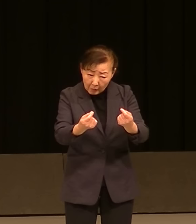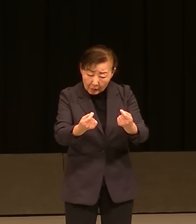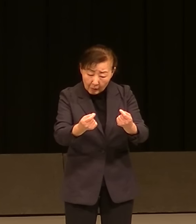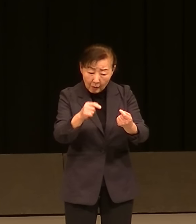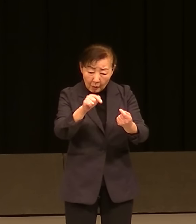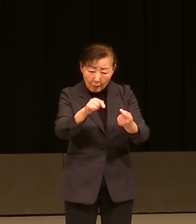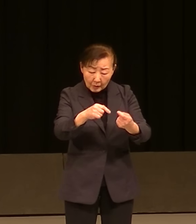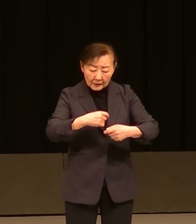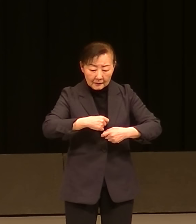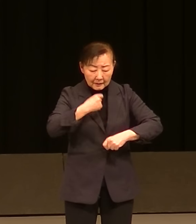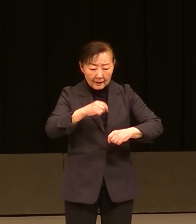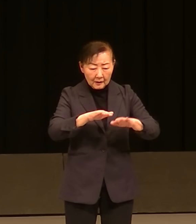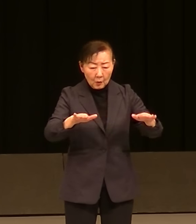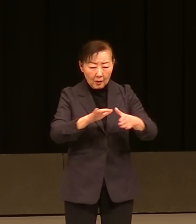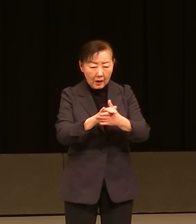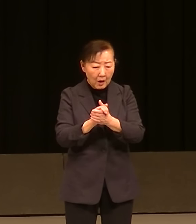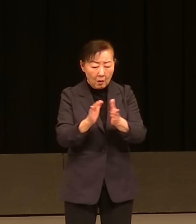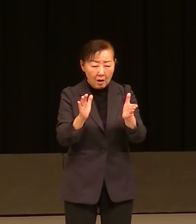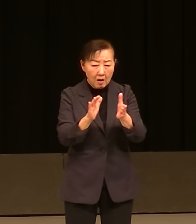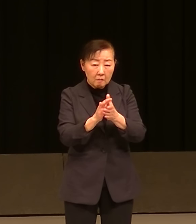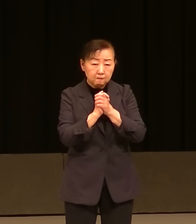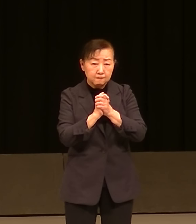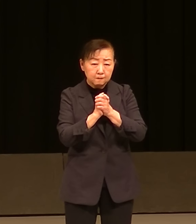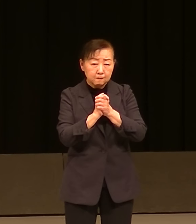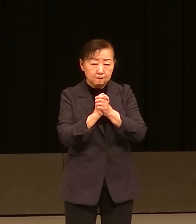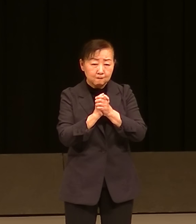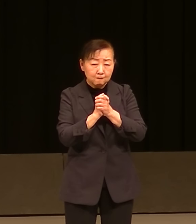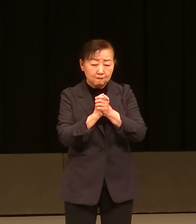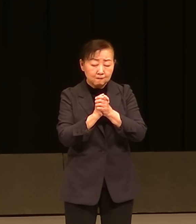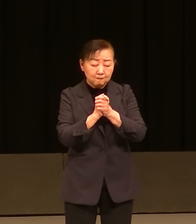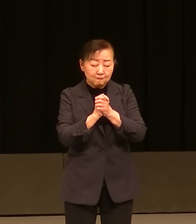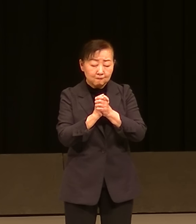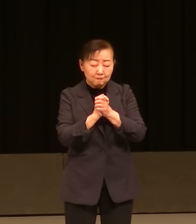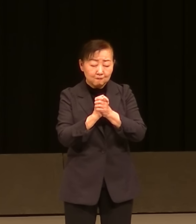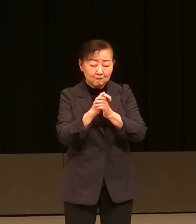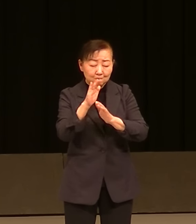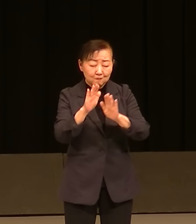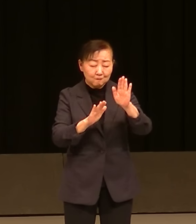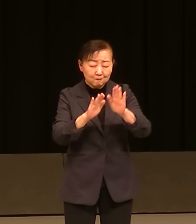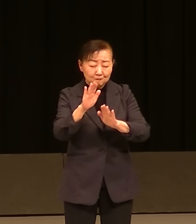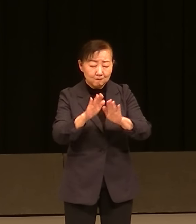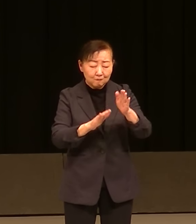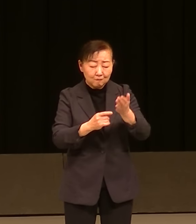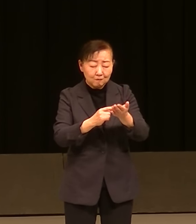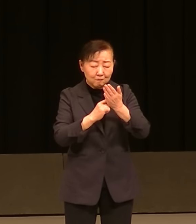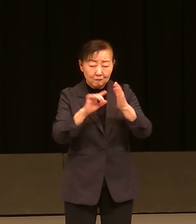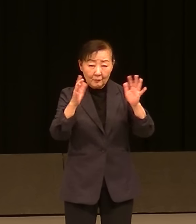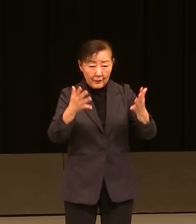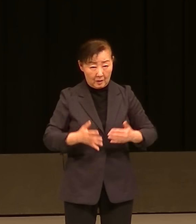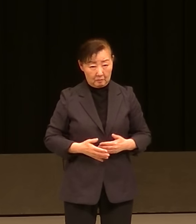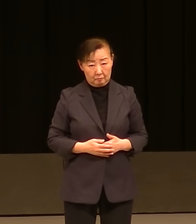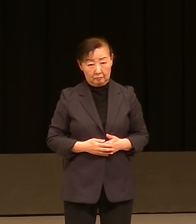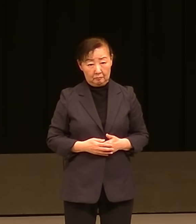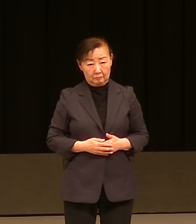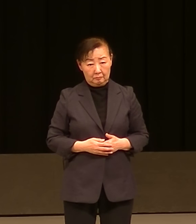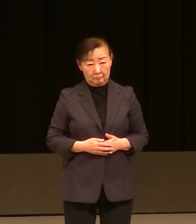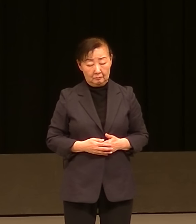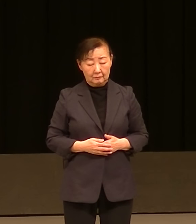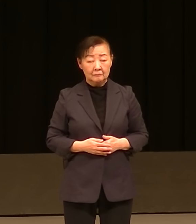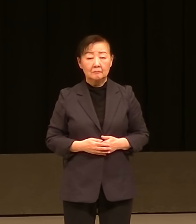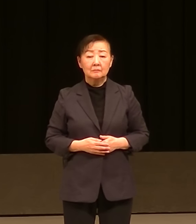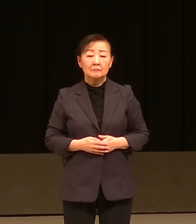に正義と平和が抱き合うという構図はどう考えてみても出てこないということになってし